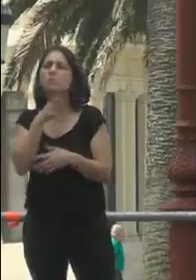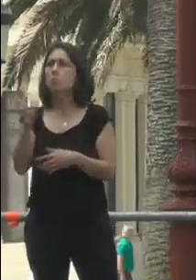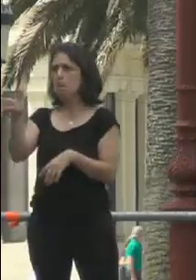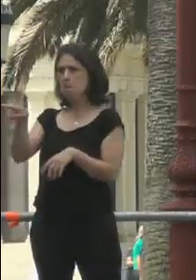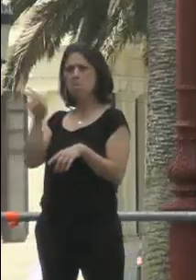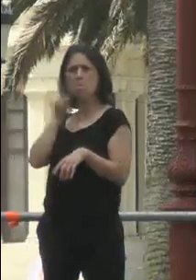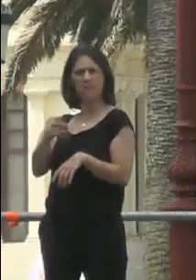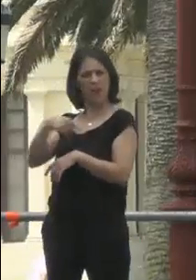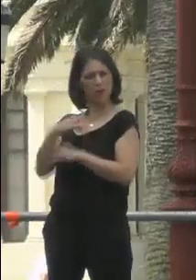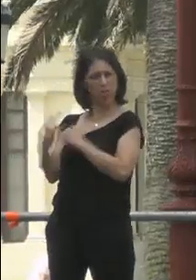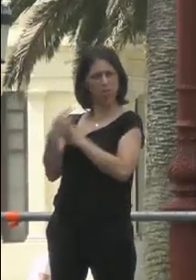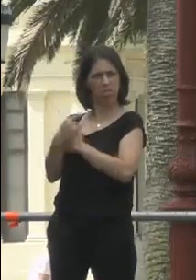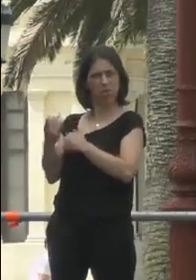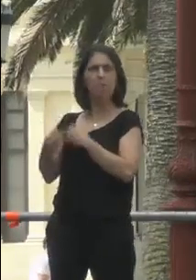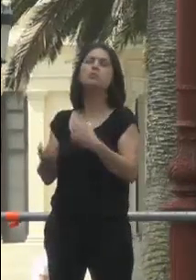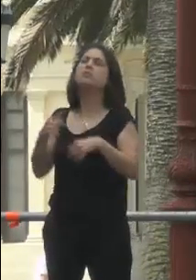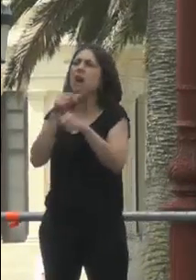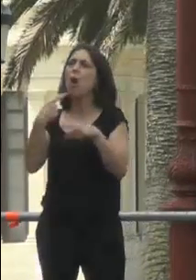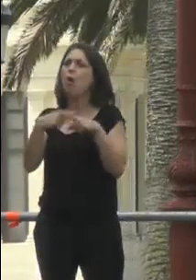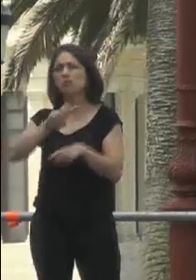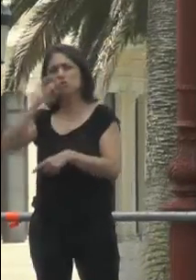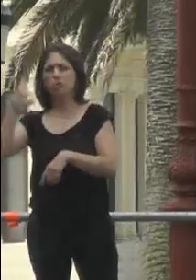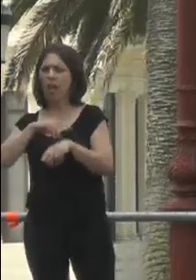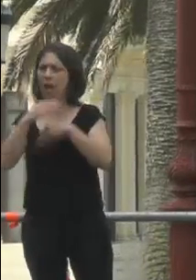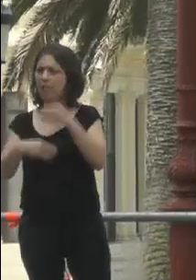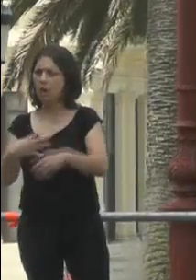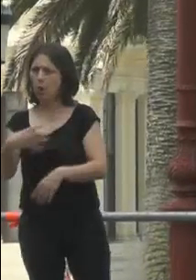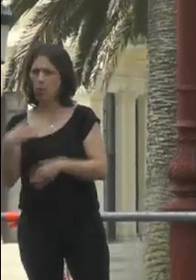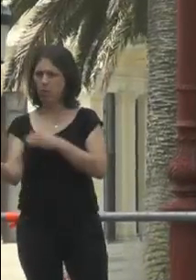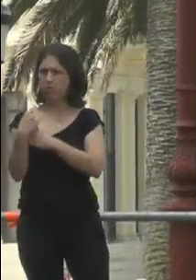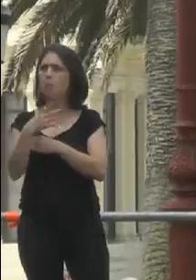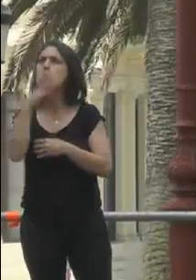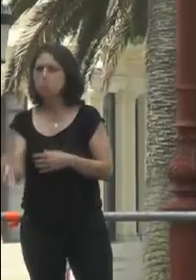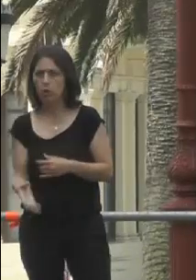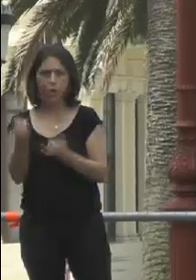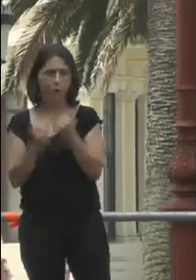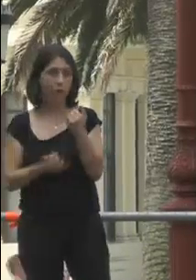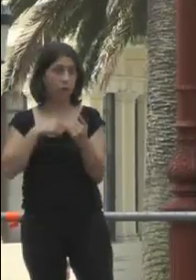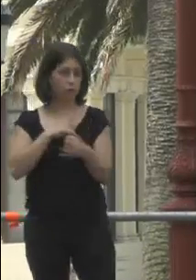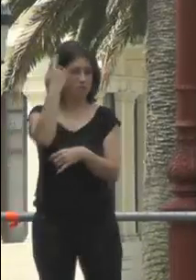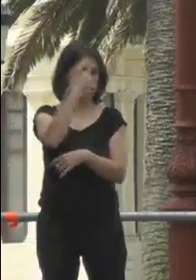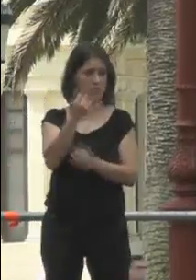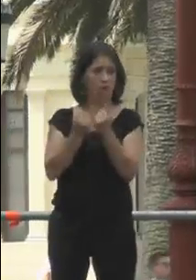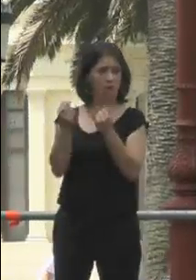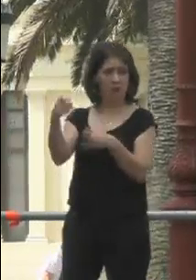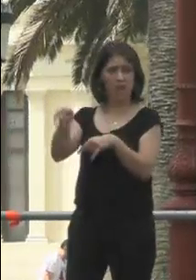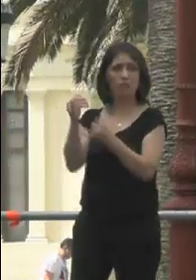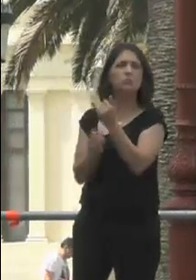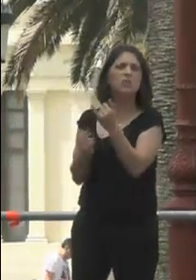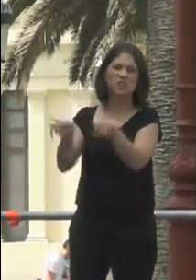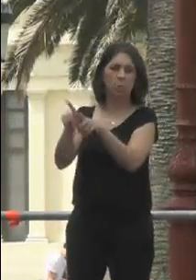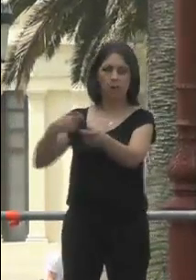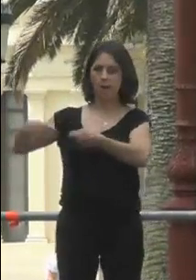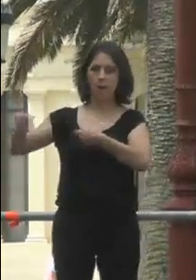que non se pode facer outra cousa, que non nos quedan cartos para manter o público, cando sabemos que detrás de todo iso que hai é un montón